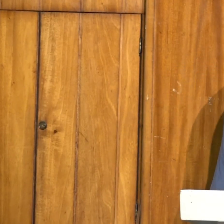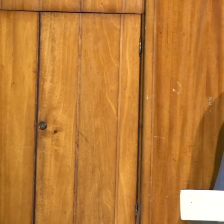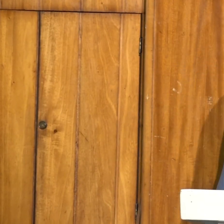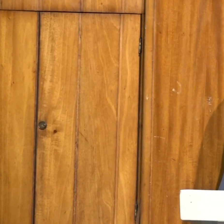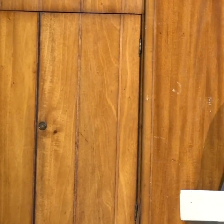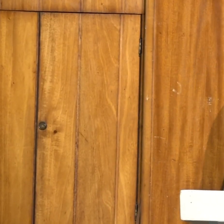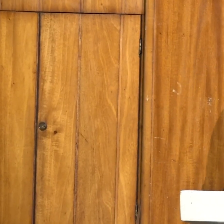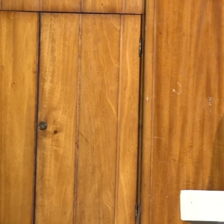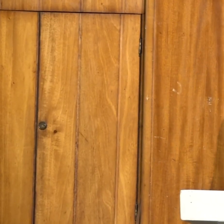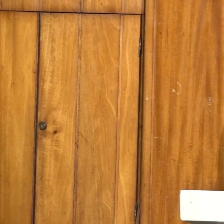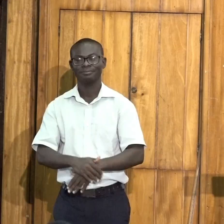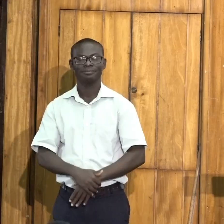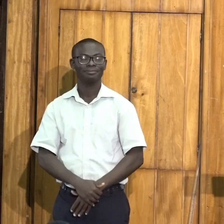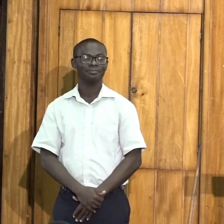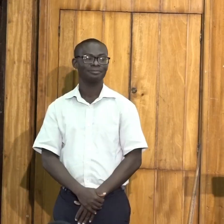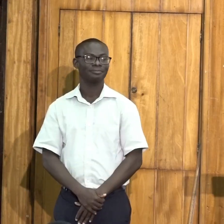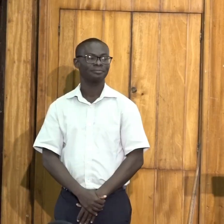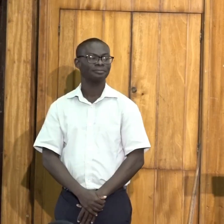Merci.